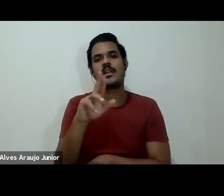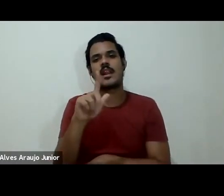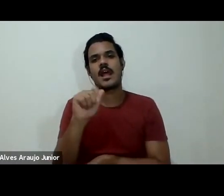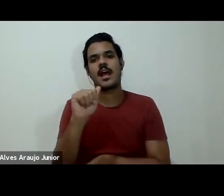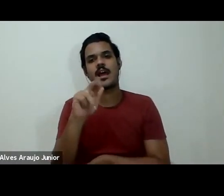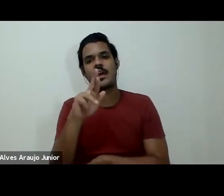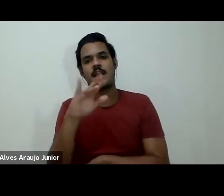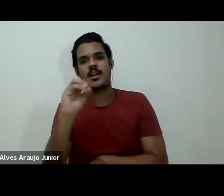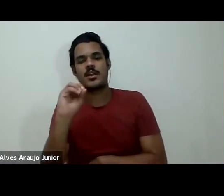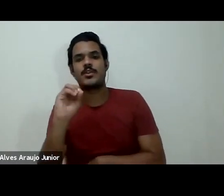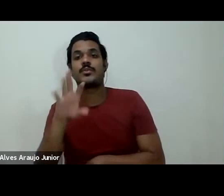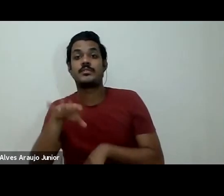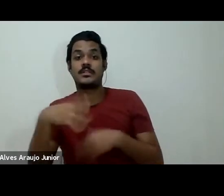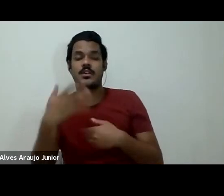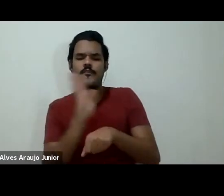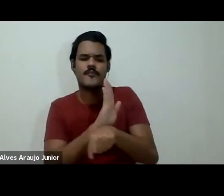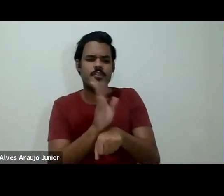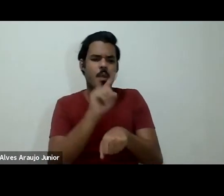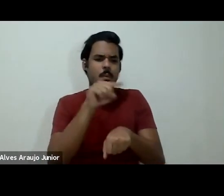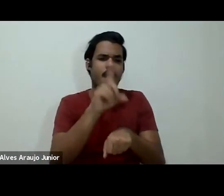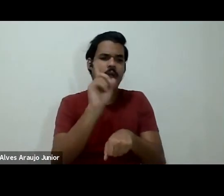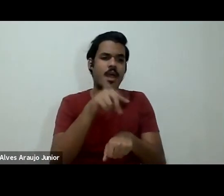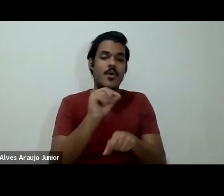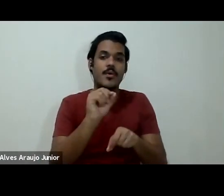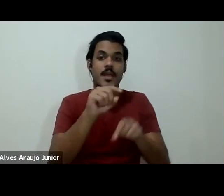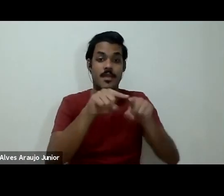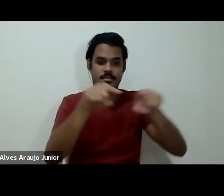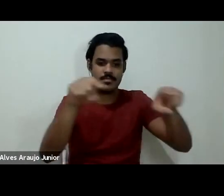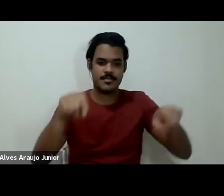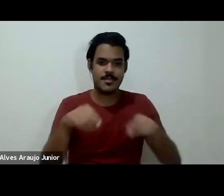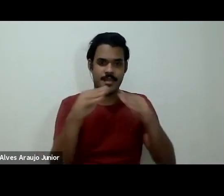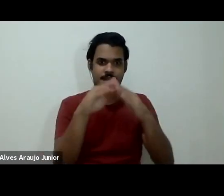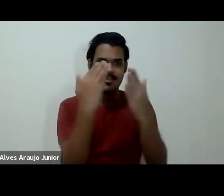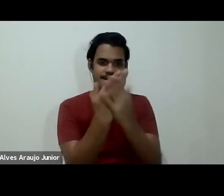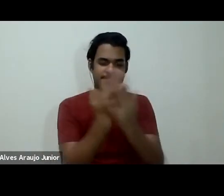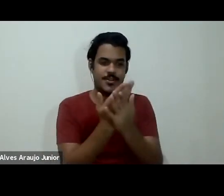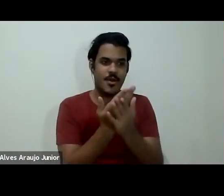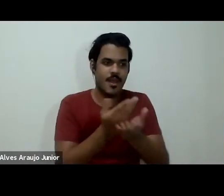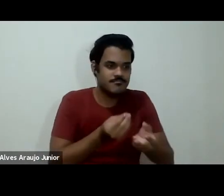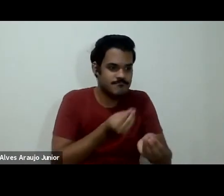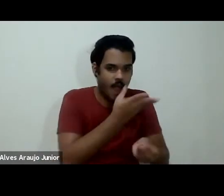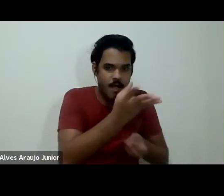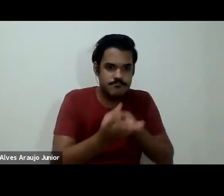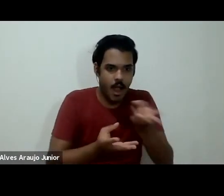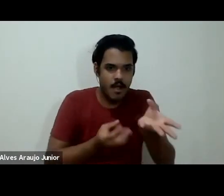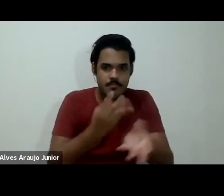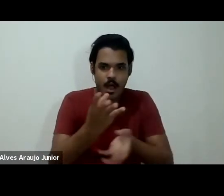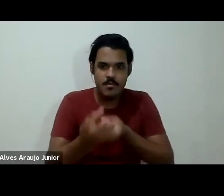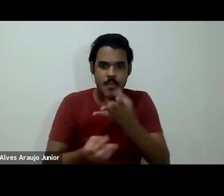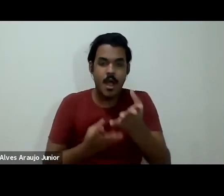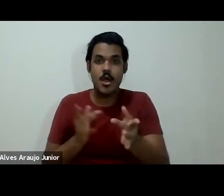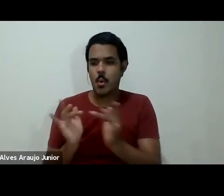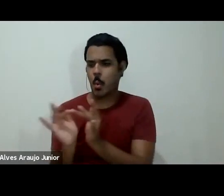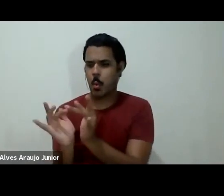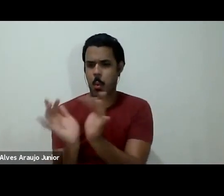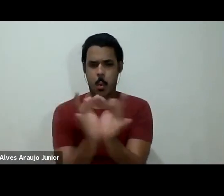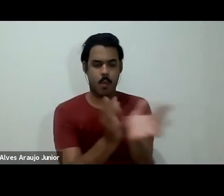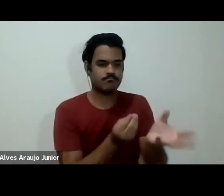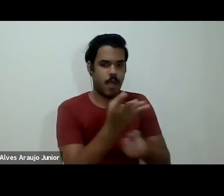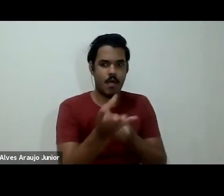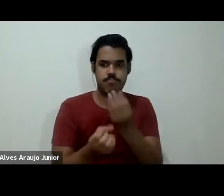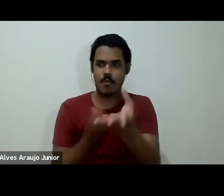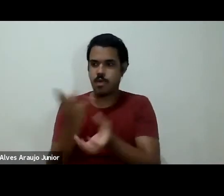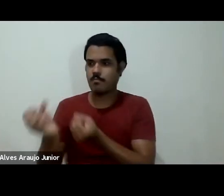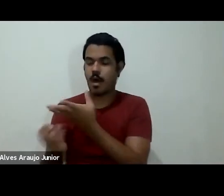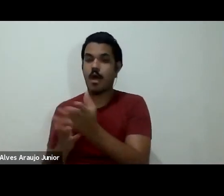filme, ele disse: esse filme será usado nas escolas. Eu passarei para a minha rede de contatos, uma rede de pessoas que